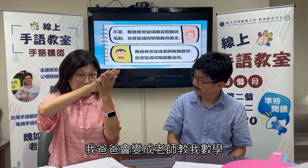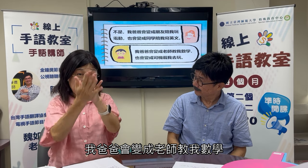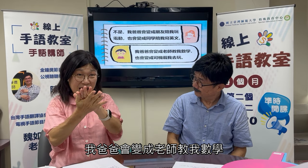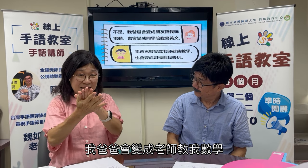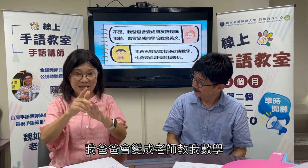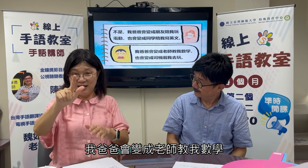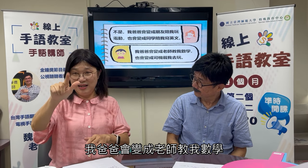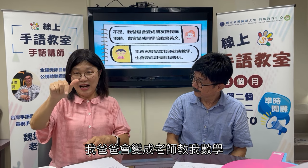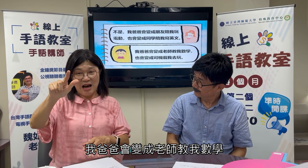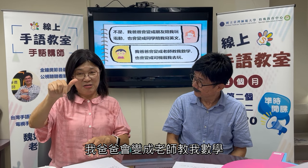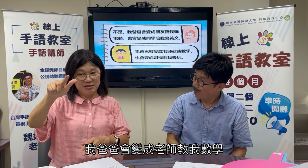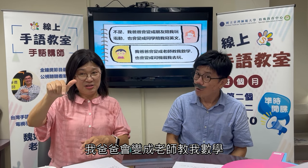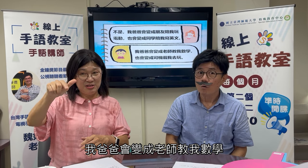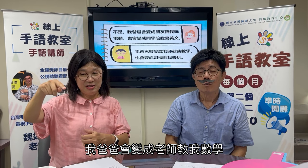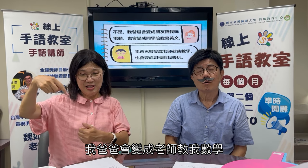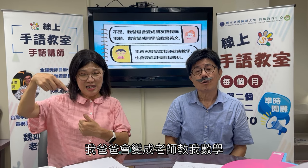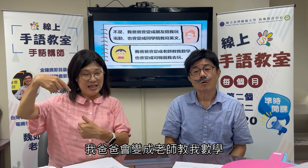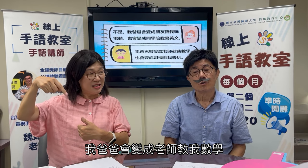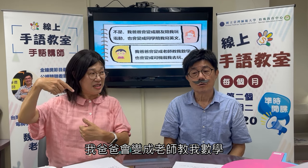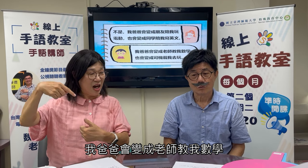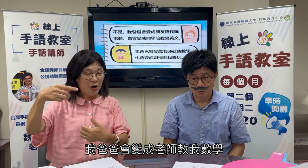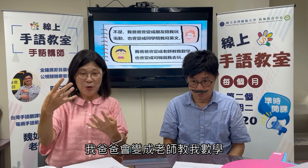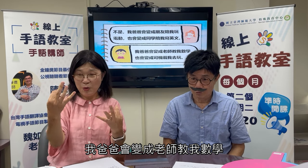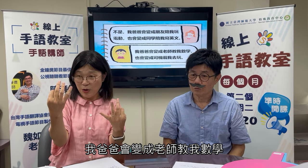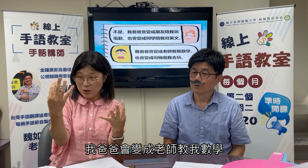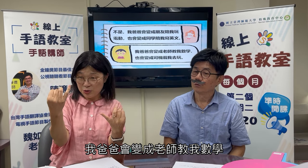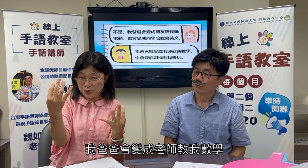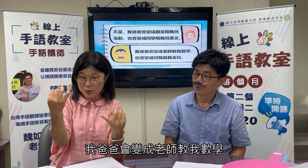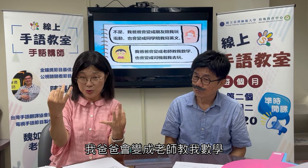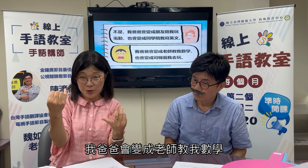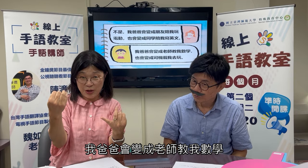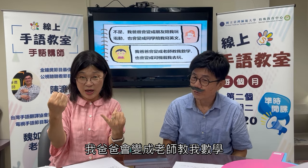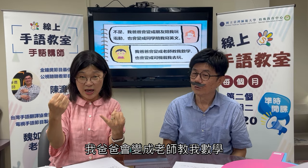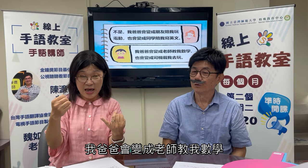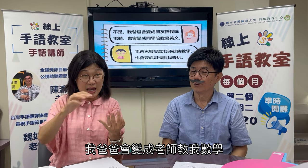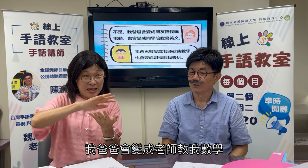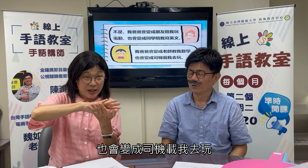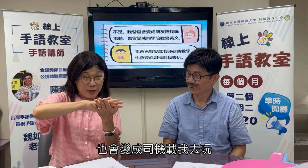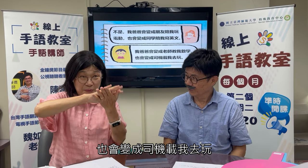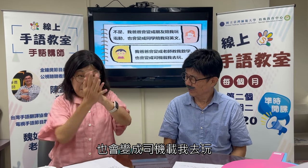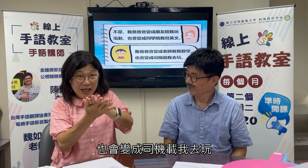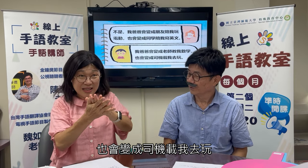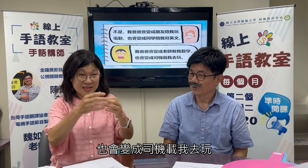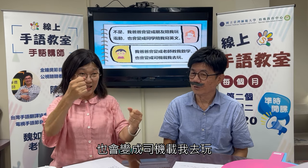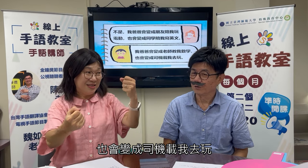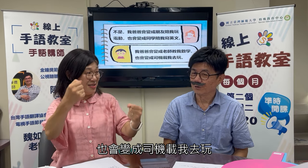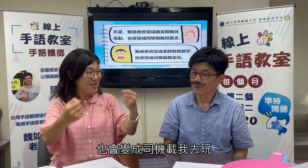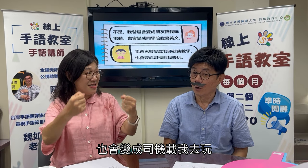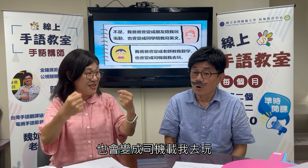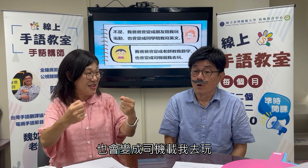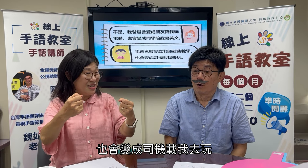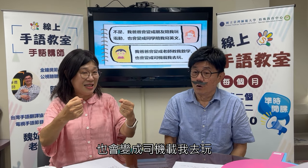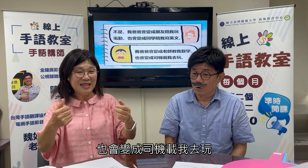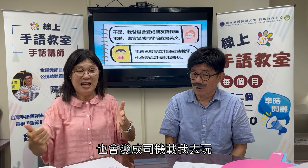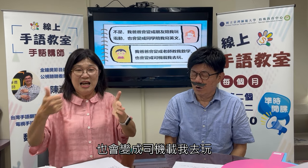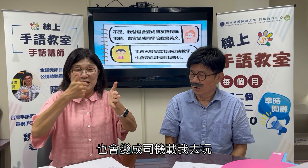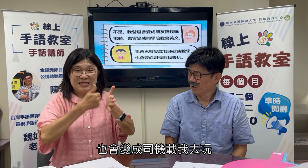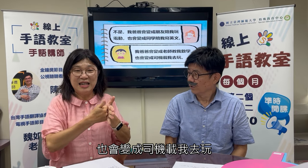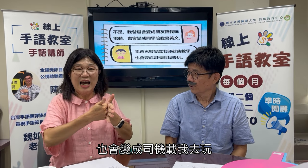变成老师教我数学，也会变成司机载